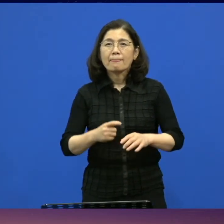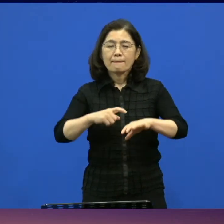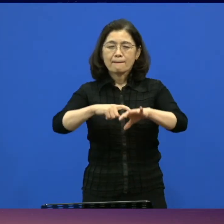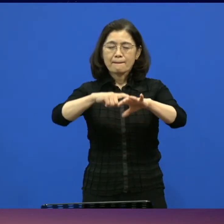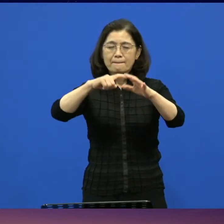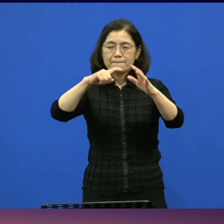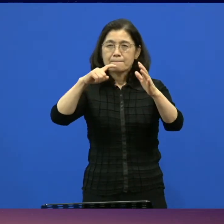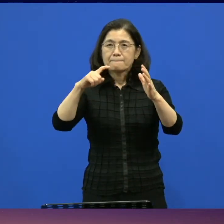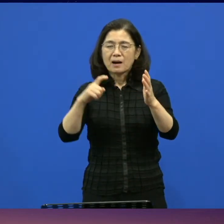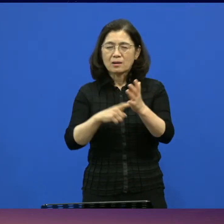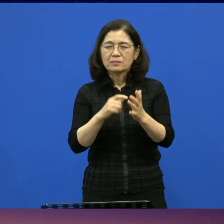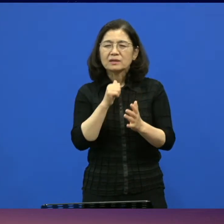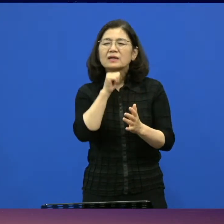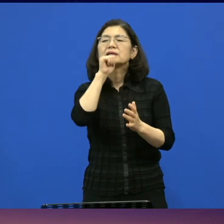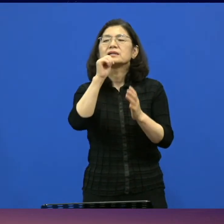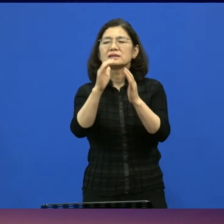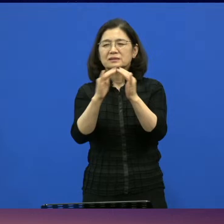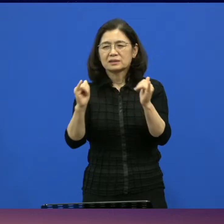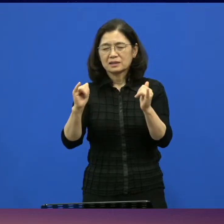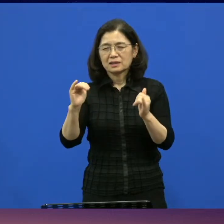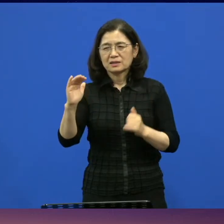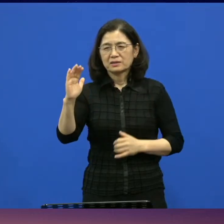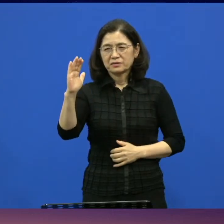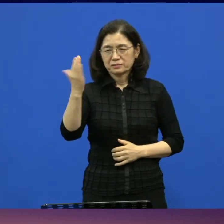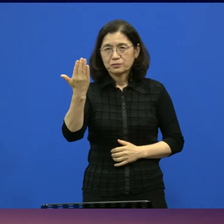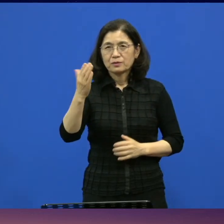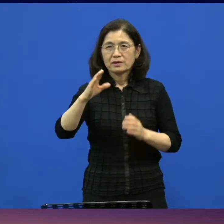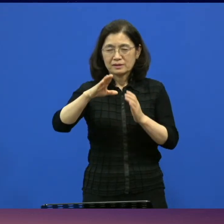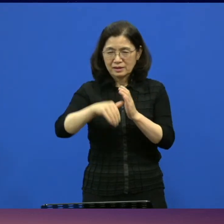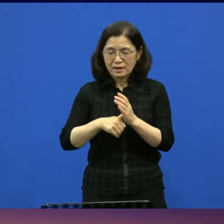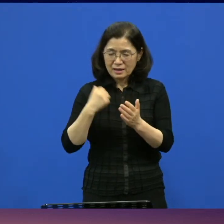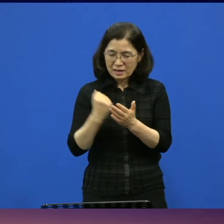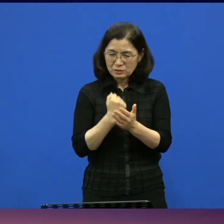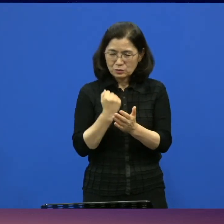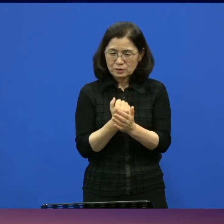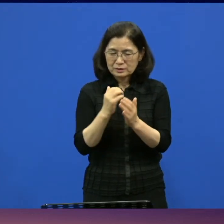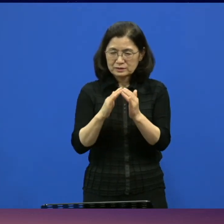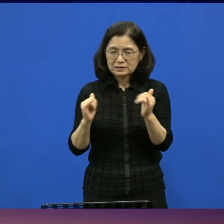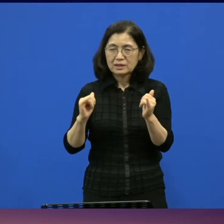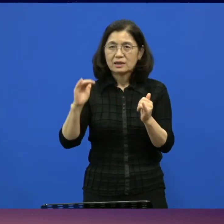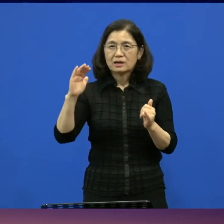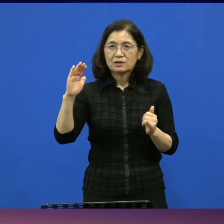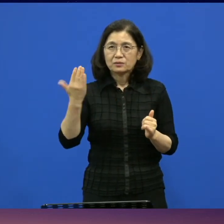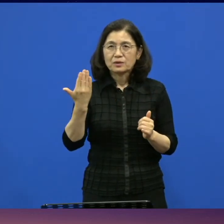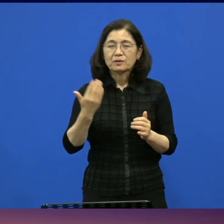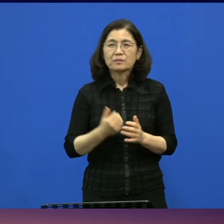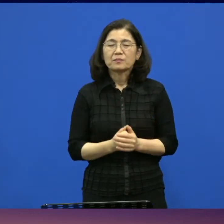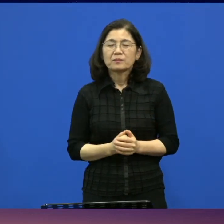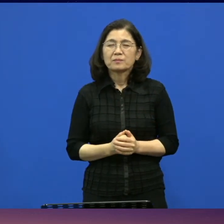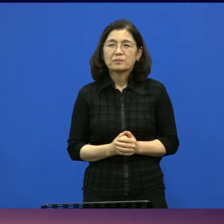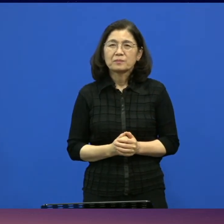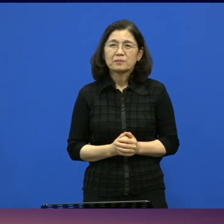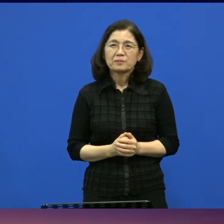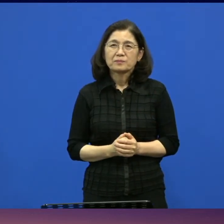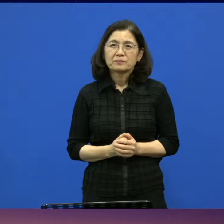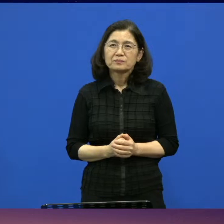파산당한 것처럼 가난한 자가 되는 거예요. 애통하는 자가 되는 거예요. 이 팔복에 나오는